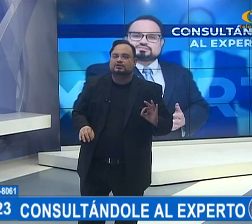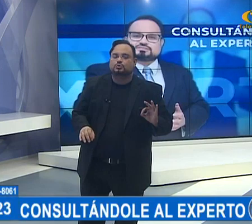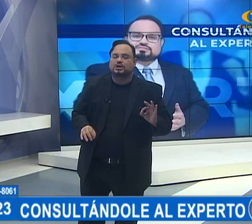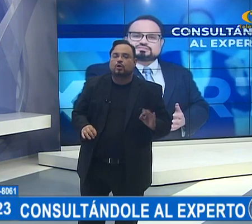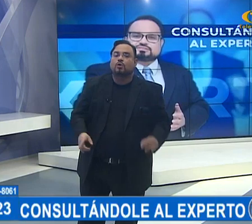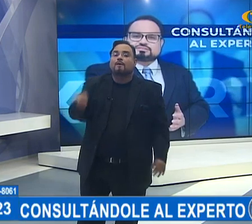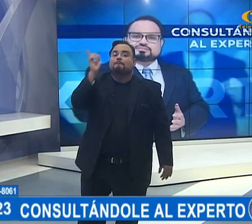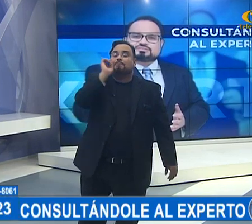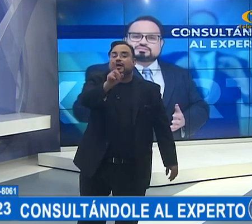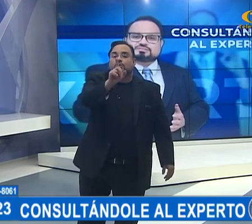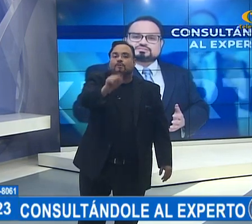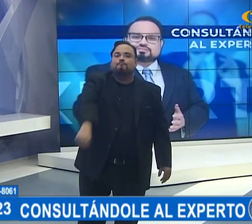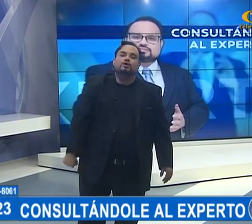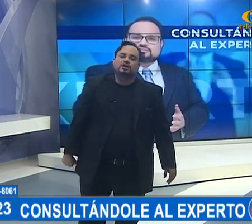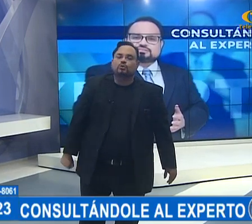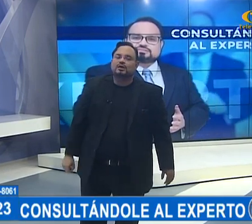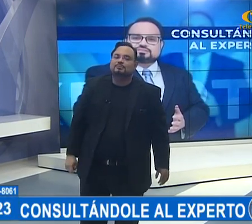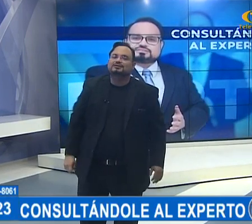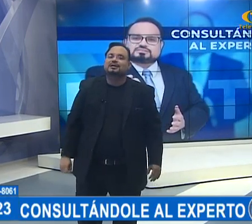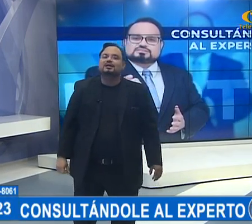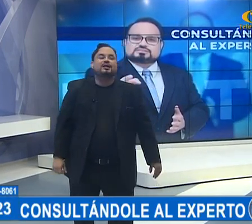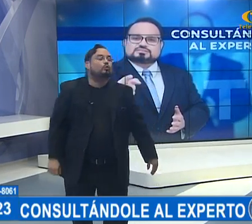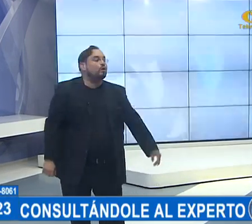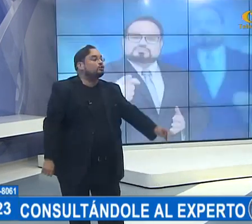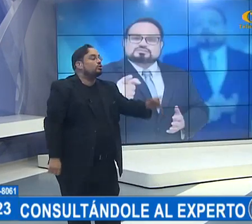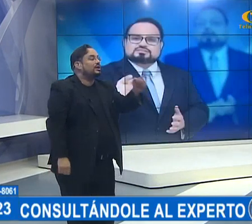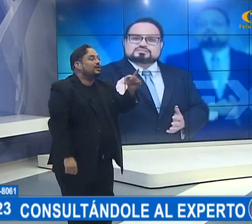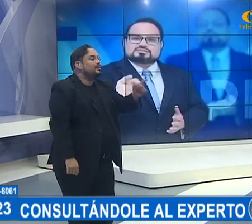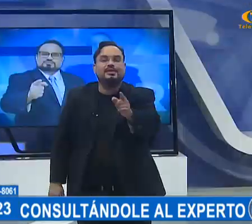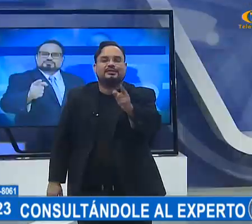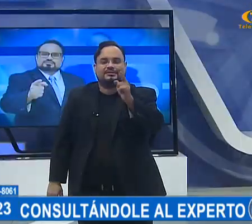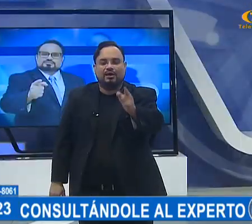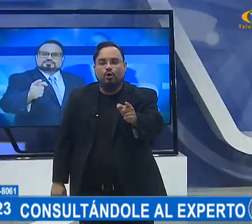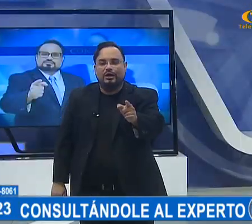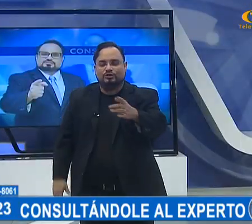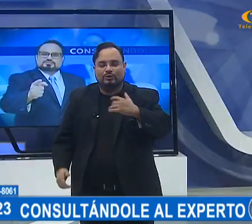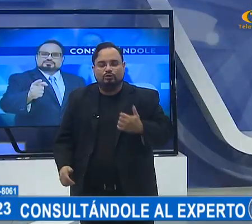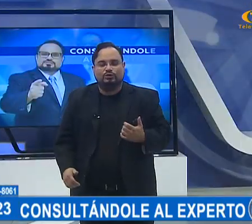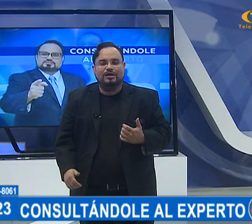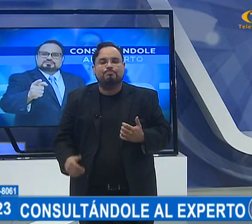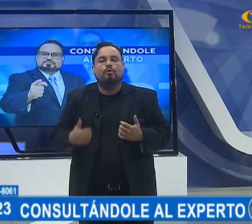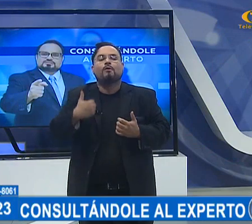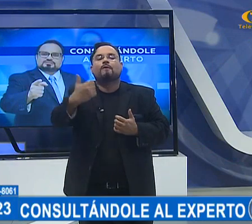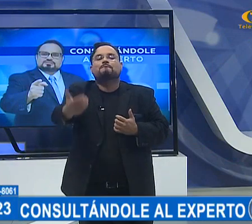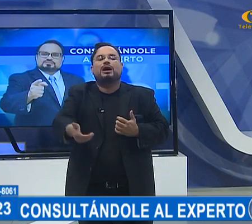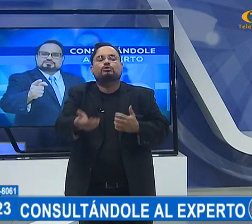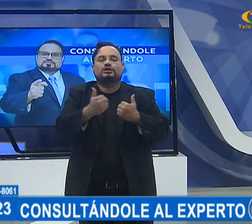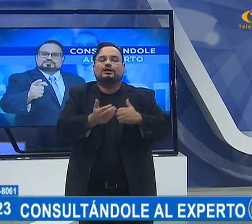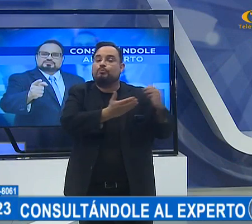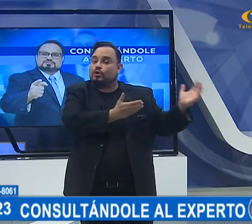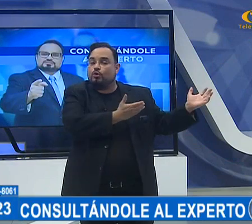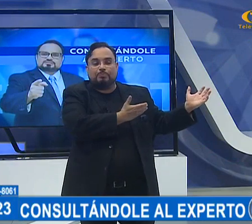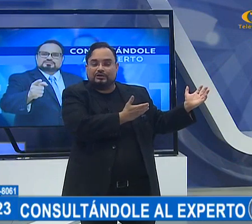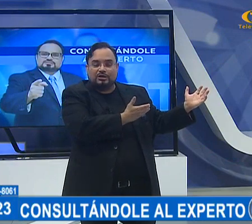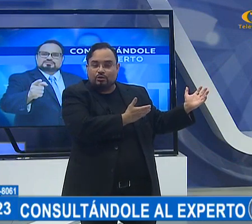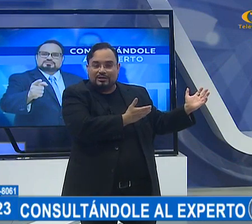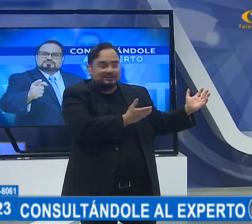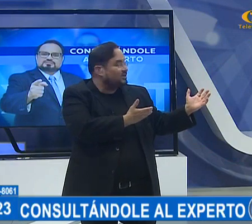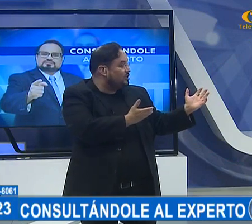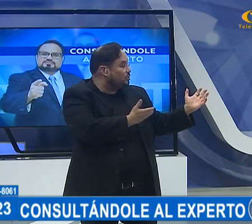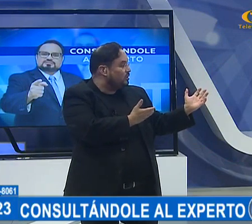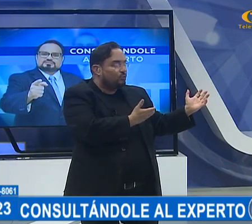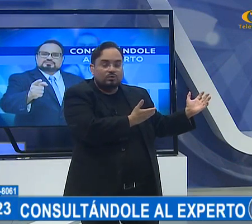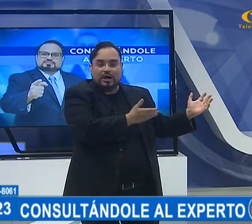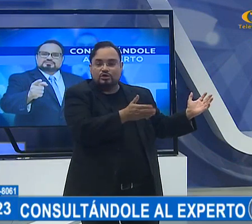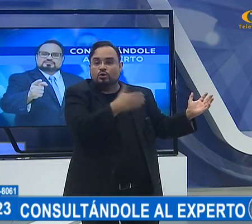va a pasar a su hijo, pero poniendo además ahí el acuerdo de qué días, qué horas, cuánto tiempo va usted a poder compartir con